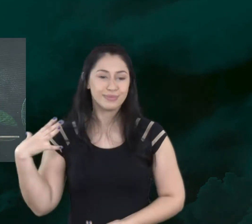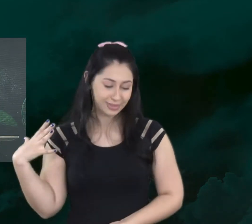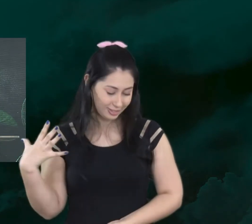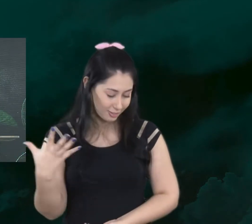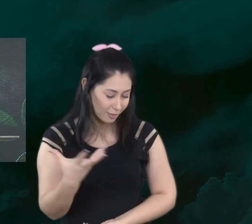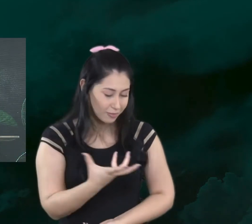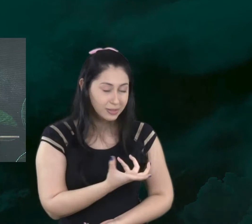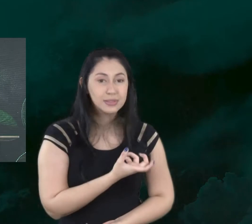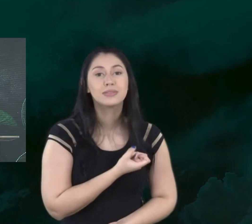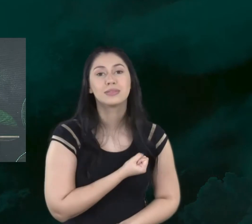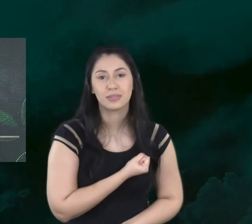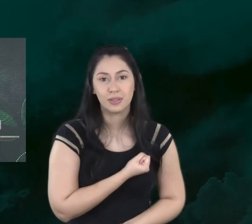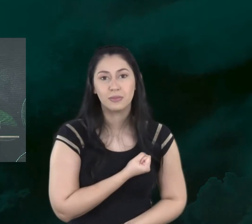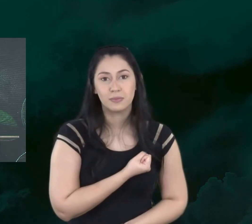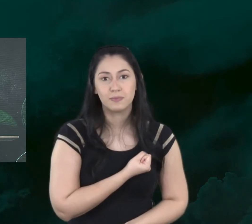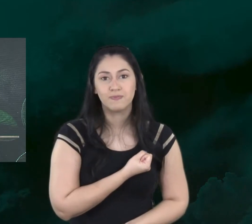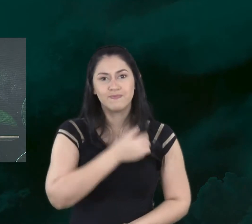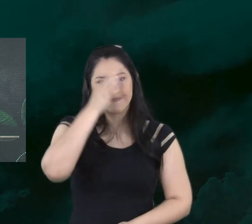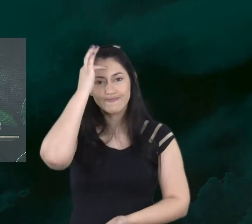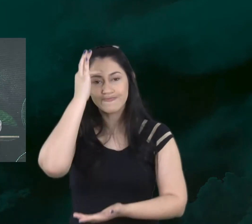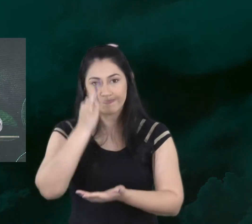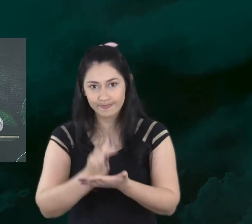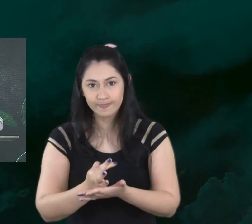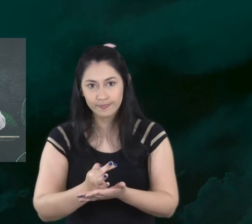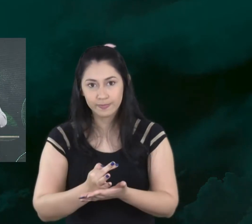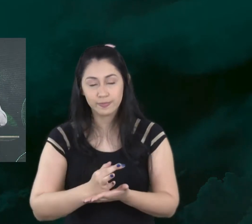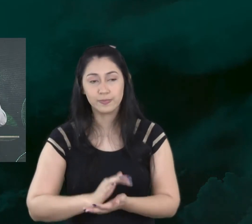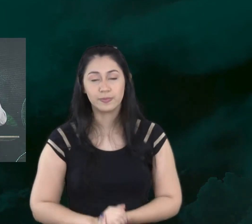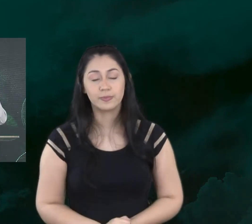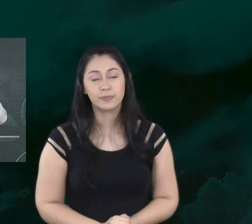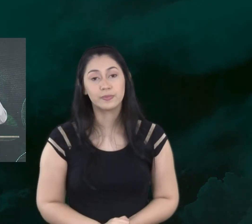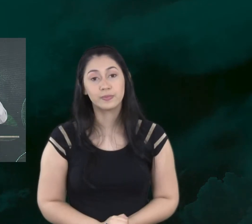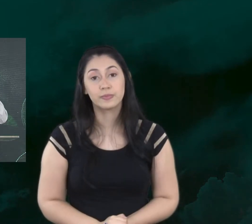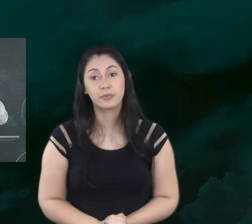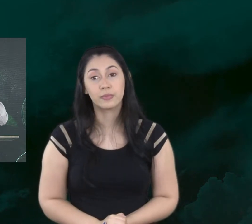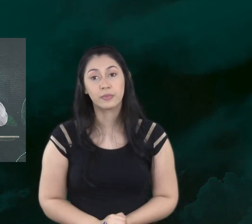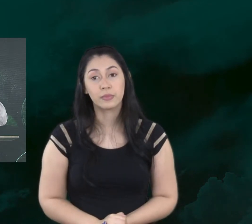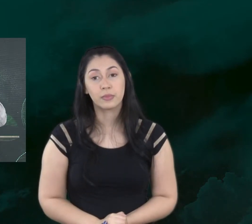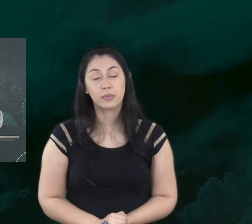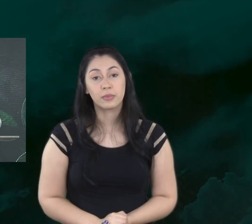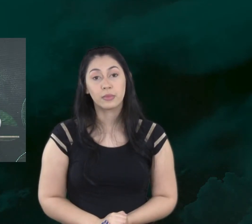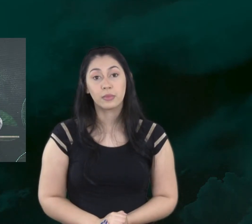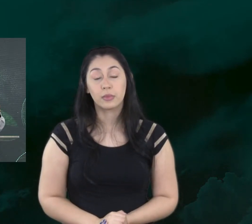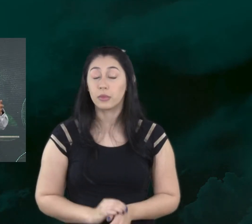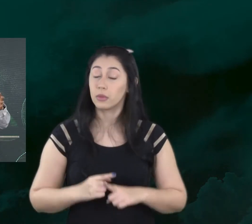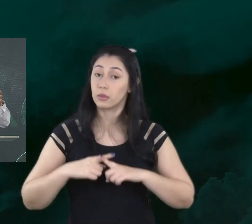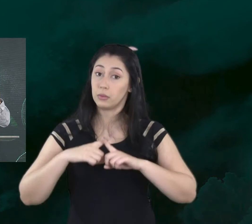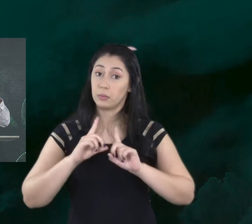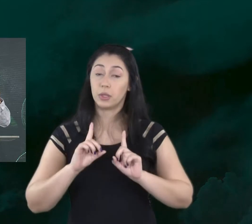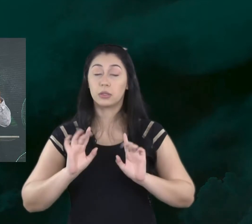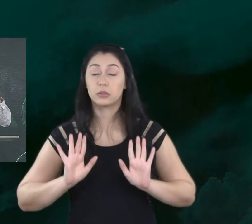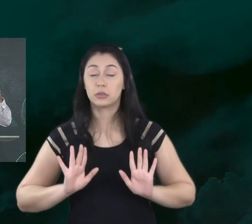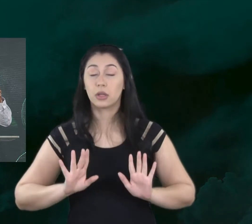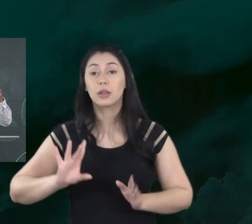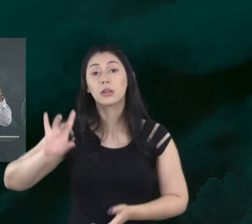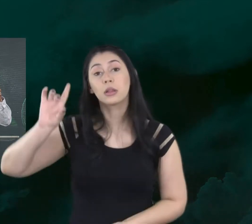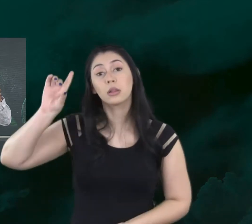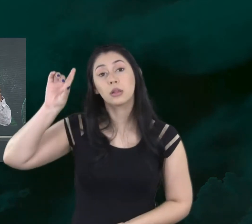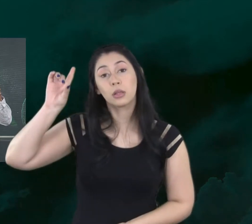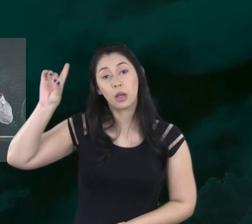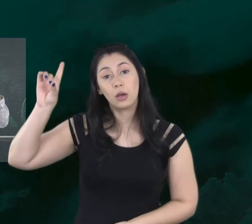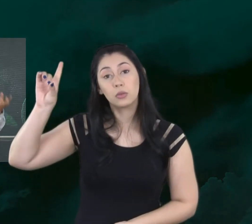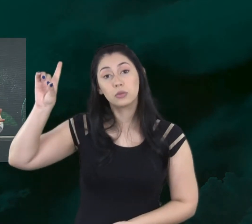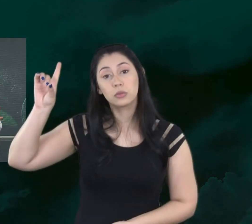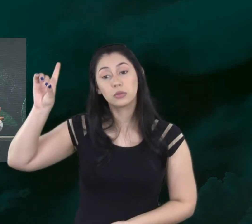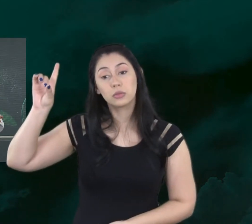salvação, através da nossa fé. Tá? Então, só que Deus tem, com